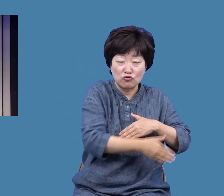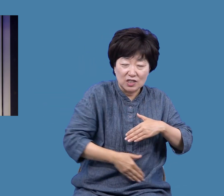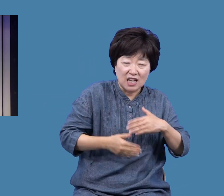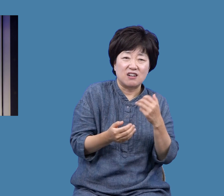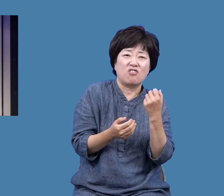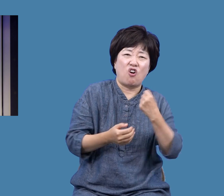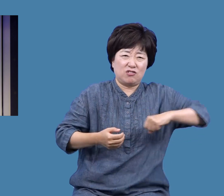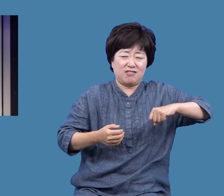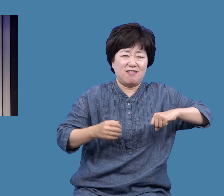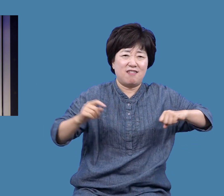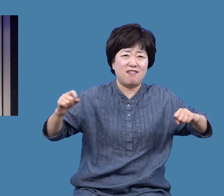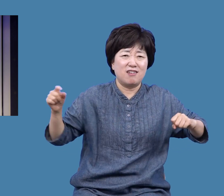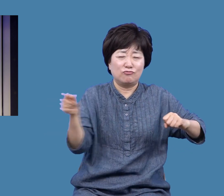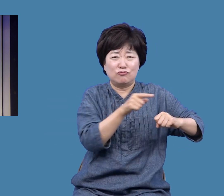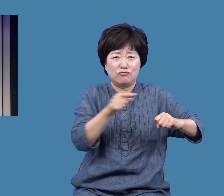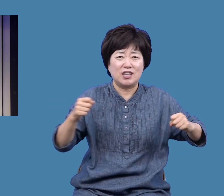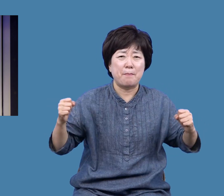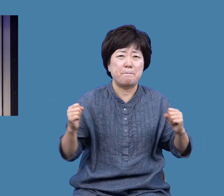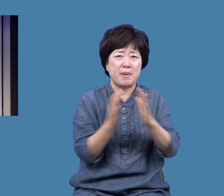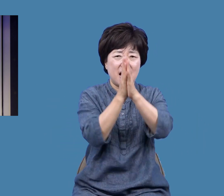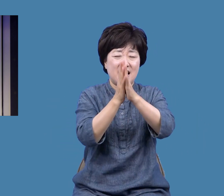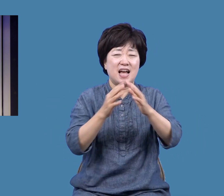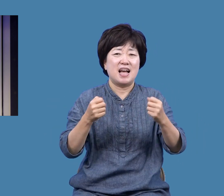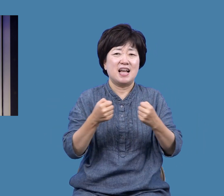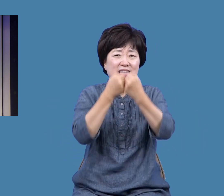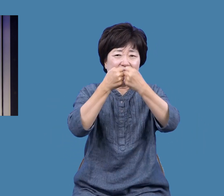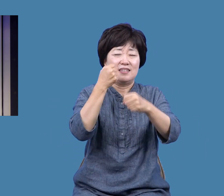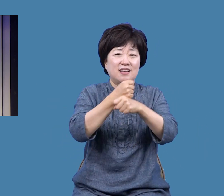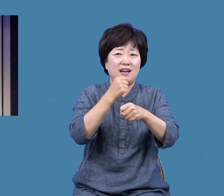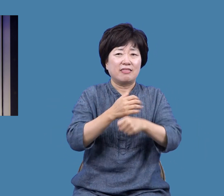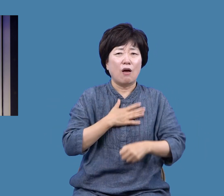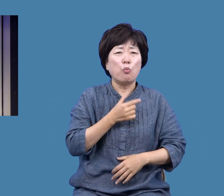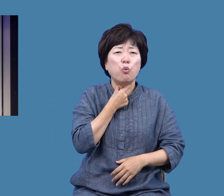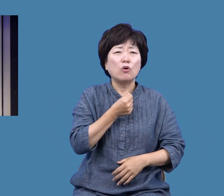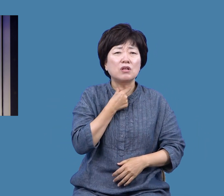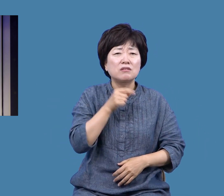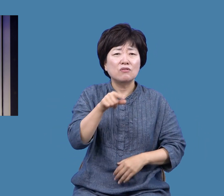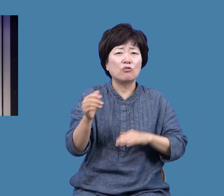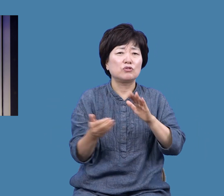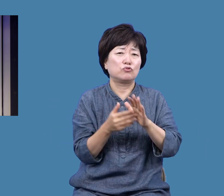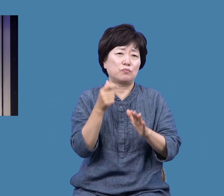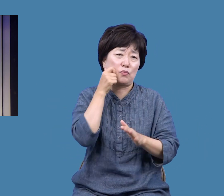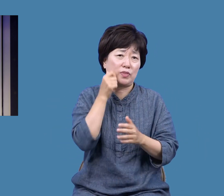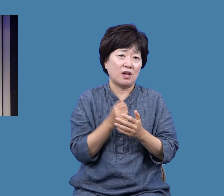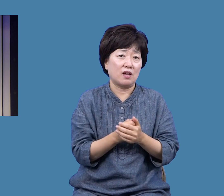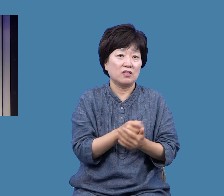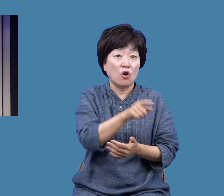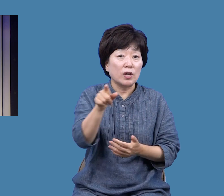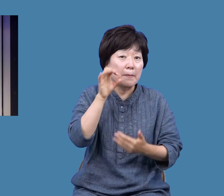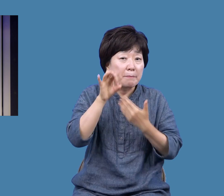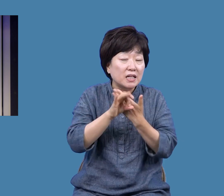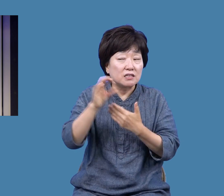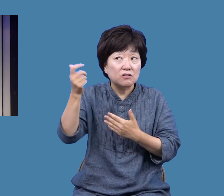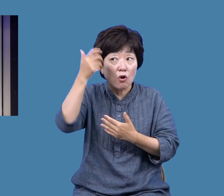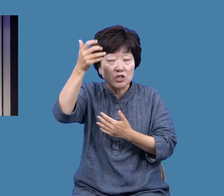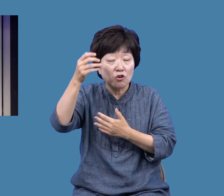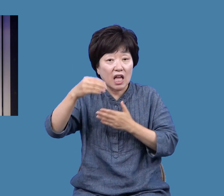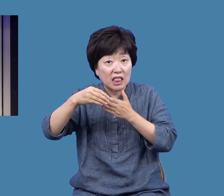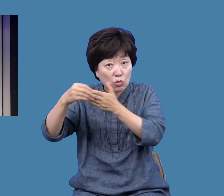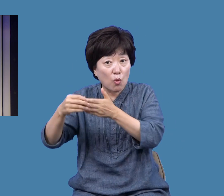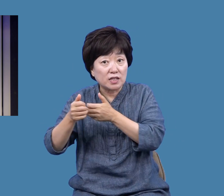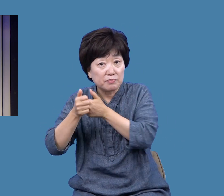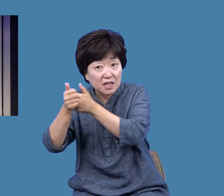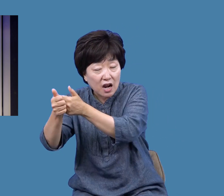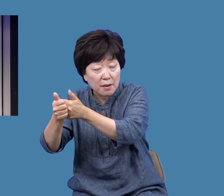거스르나니 이 둘이 서로 대적하므로 너희가 원하는 것을 하지 못하게 하려 함이니라. 성령이 인도하시는 바가